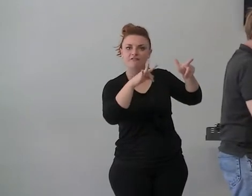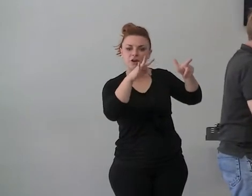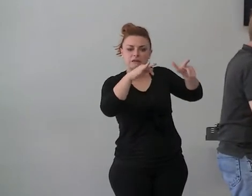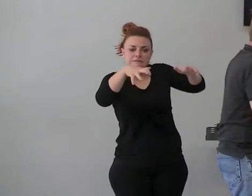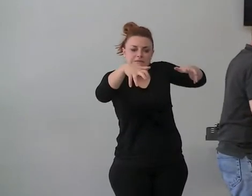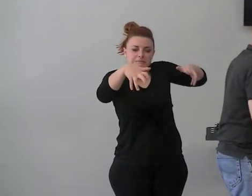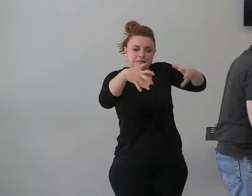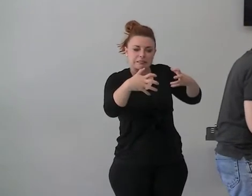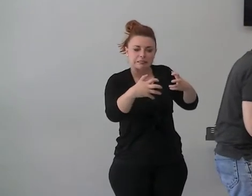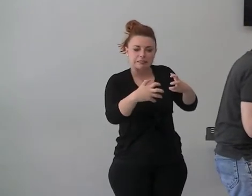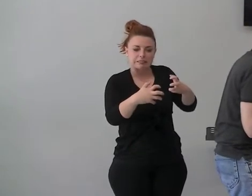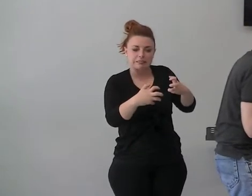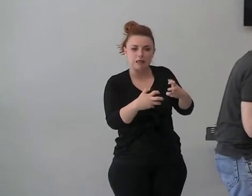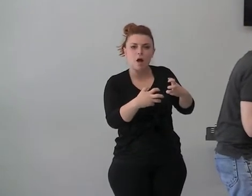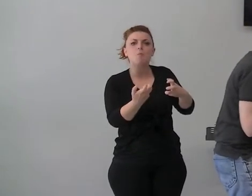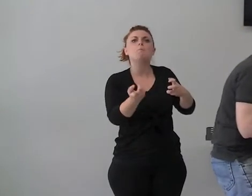fin dalle radici.